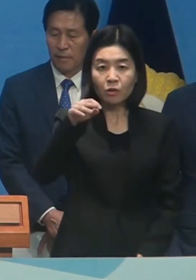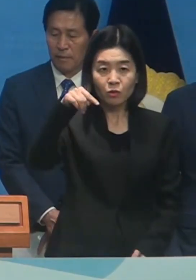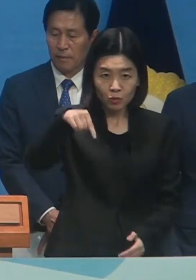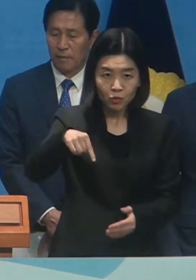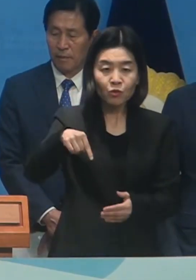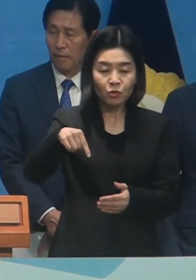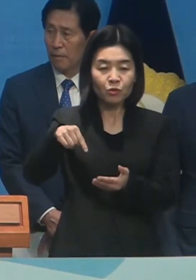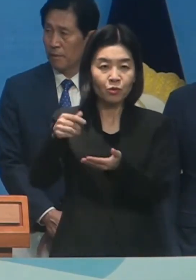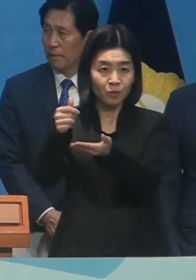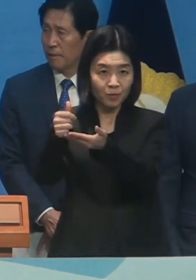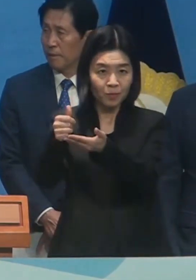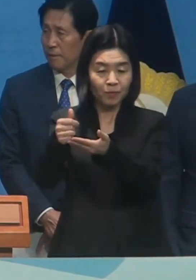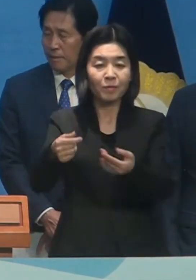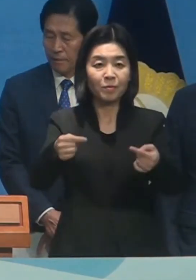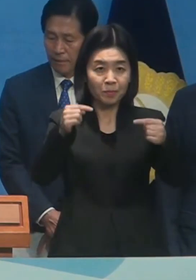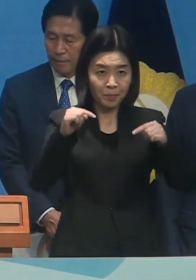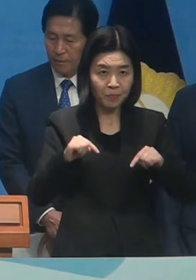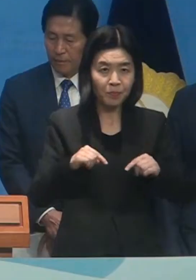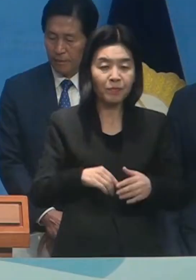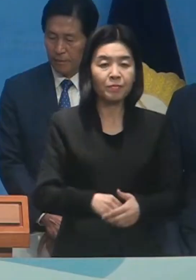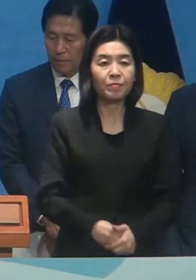인생디자인대학교 총장님 오셨습니다.